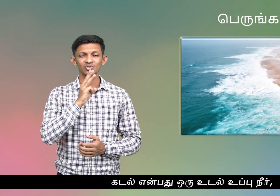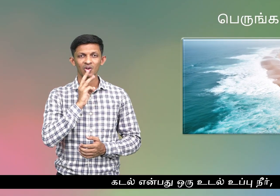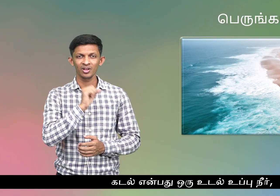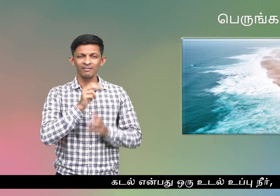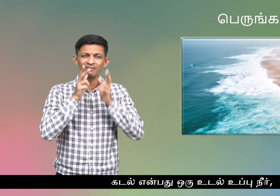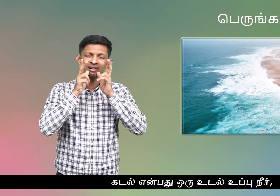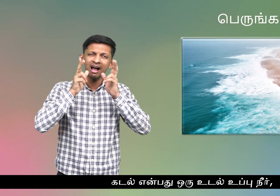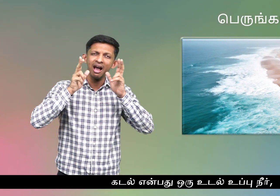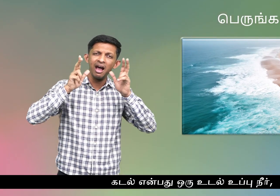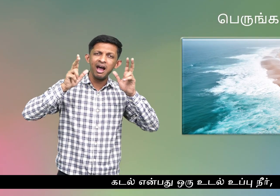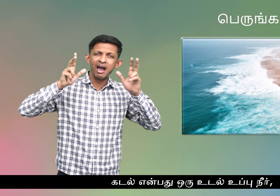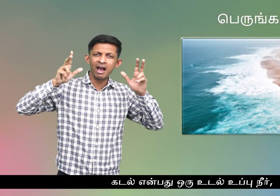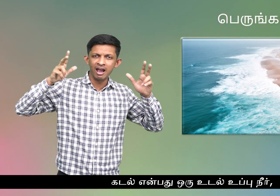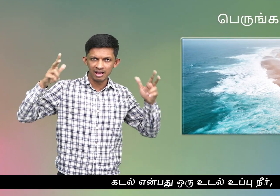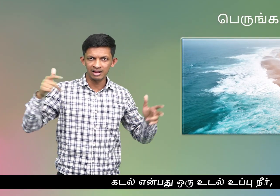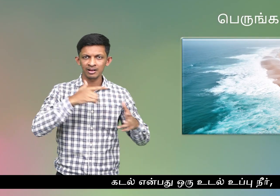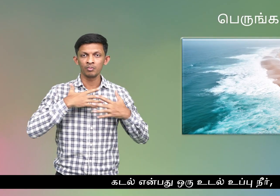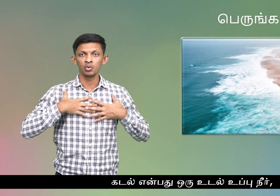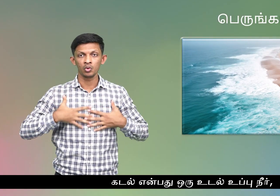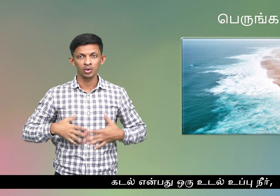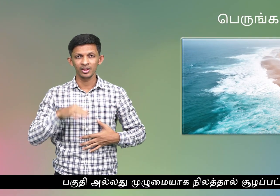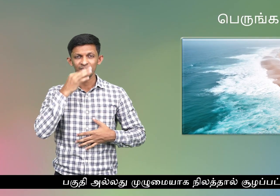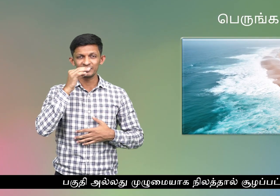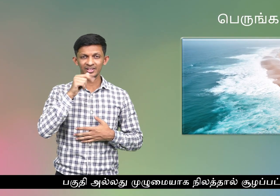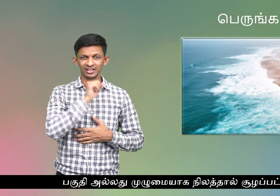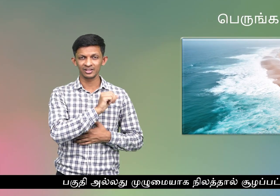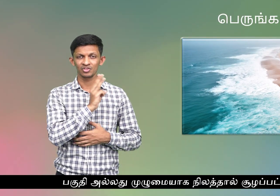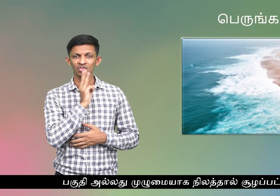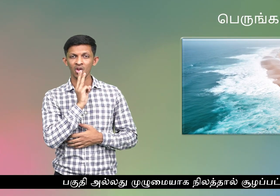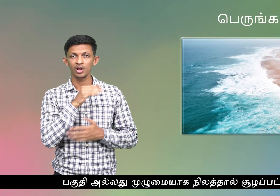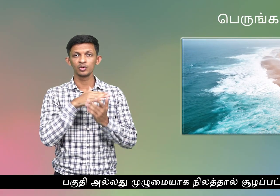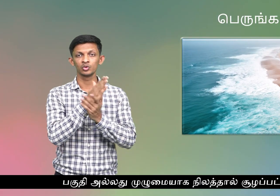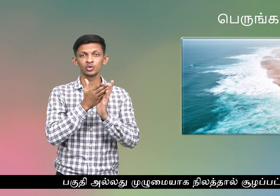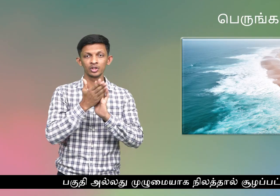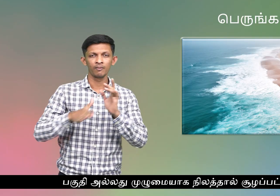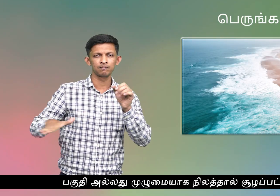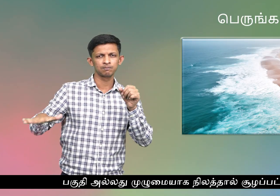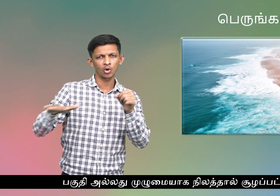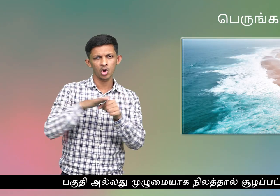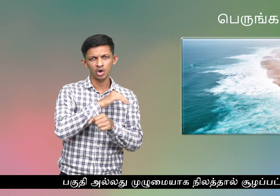கடல் என்பது ஒரு உடல் உப்பு நீர் பகுதி அல்லது முழுமையாக நிலத்தால் சூழப்பட்டுள்ளது.